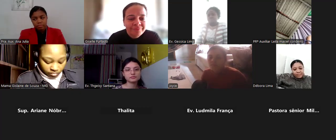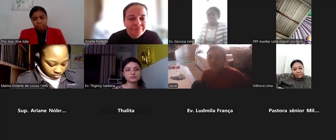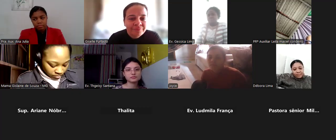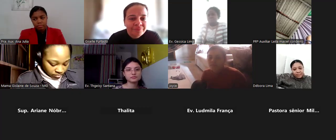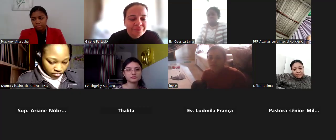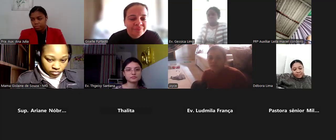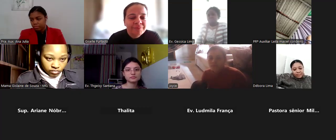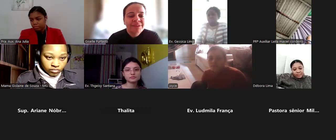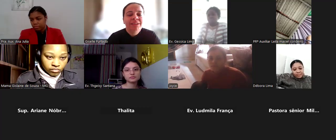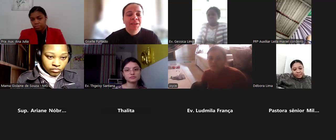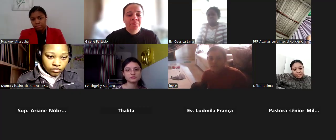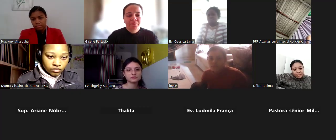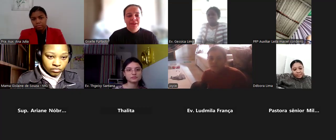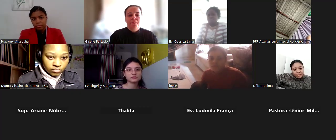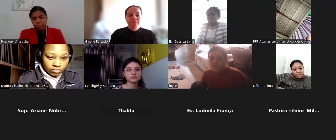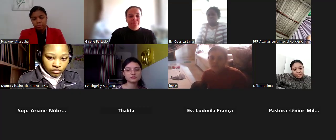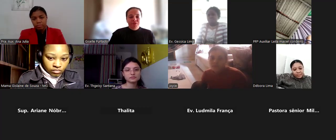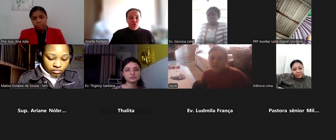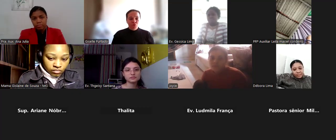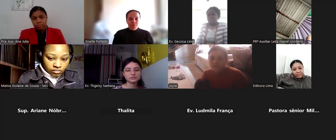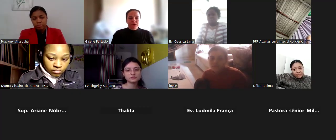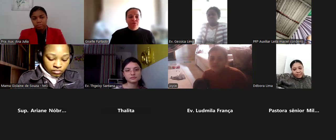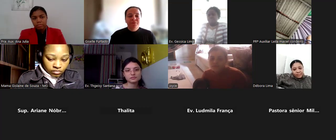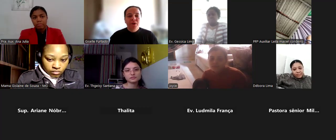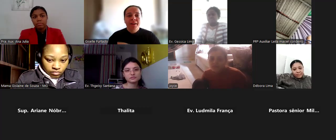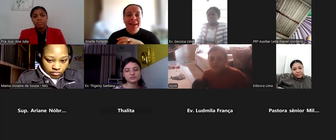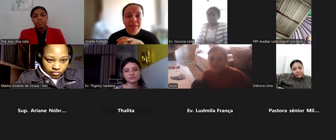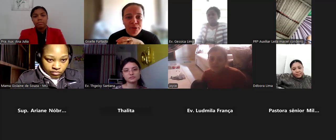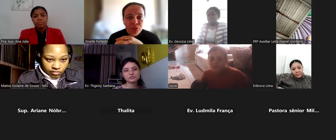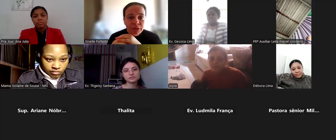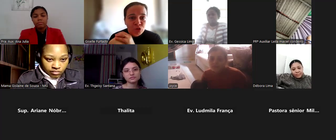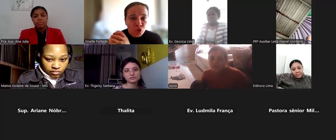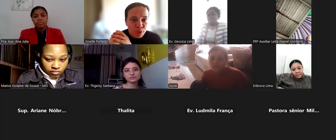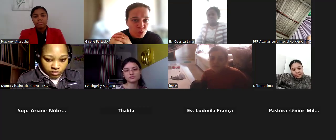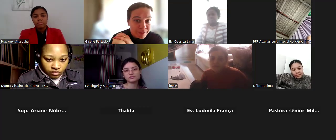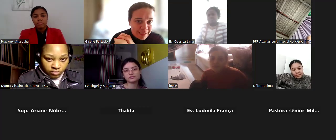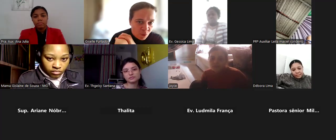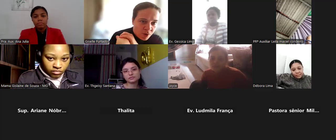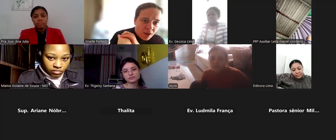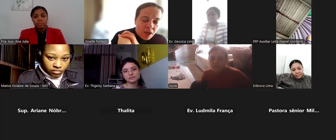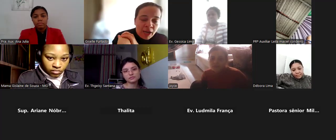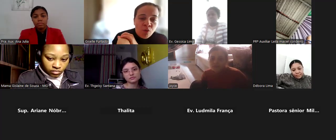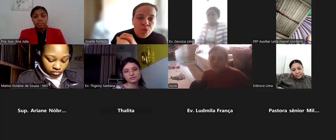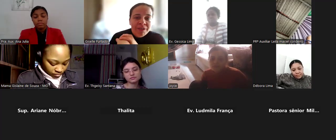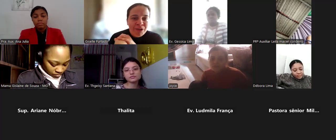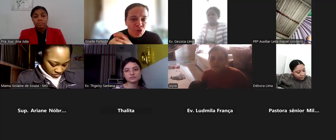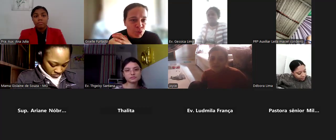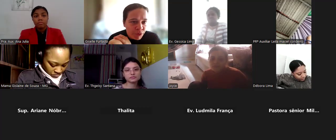sinal? Sim, tá. Temos duas perguntas. Vamos lá. Ela está perguntando sobre o sinal. Na comunidade surda,